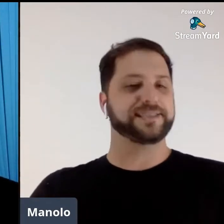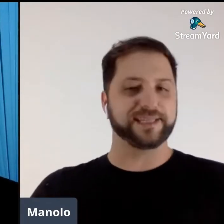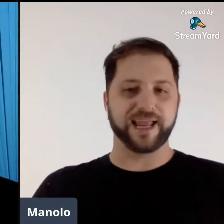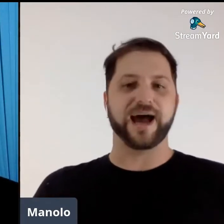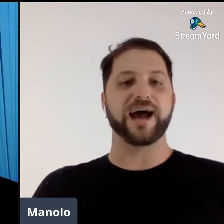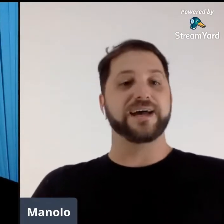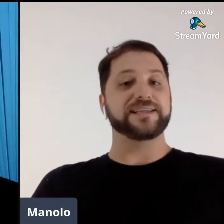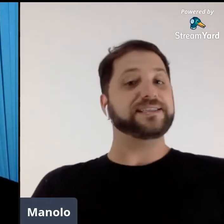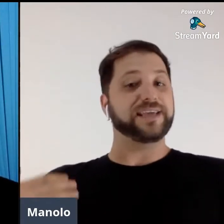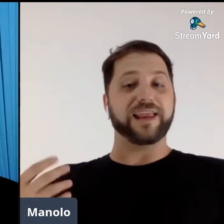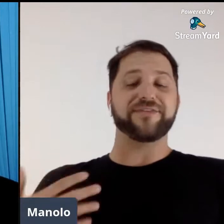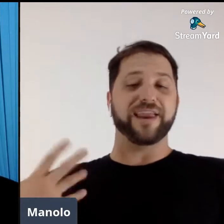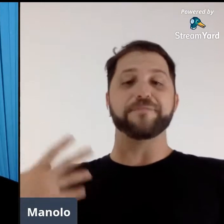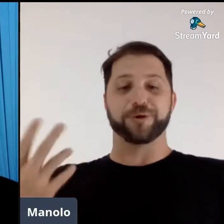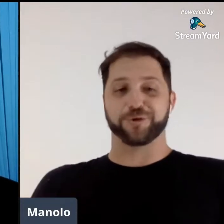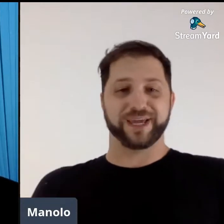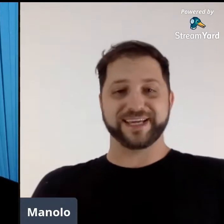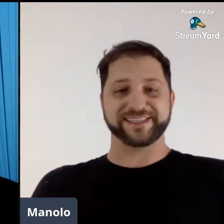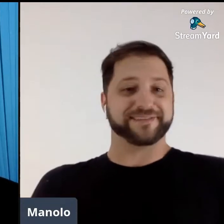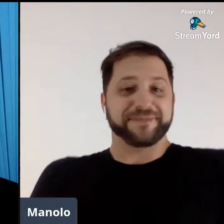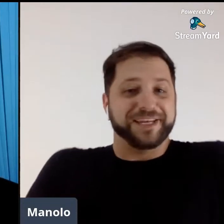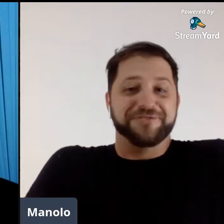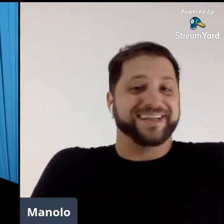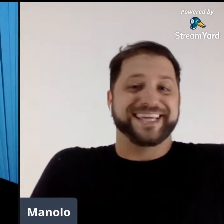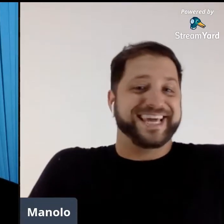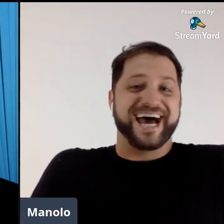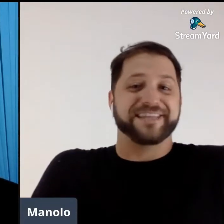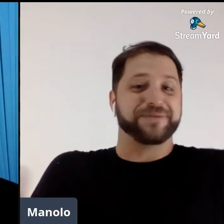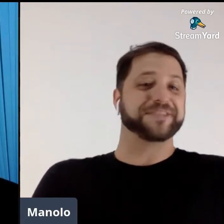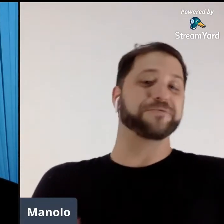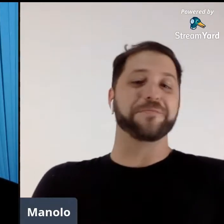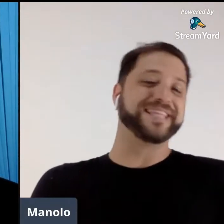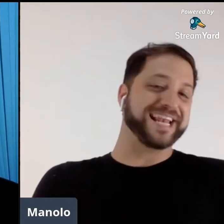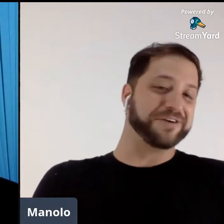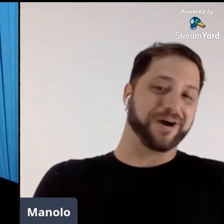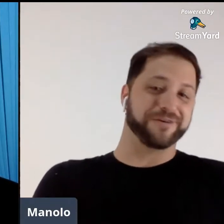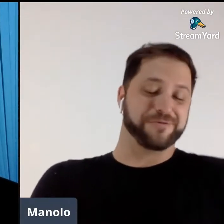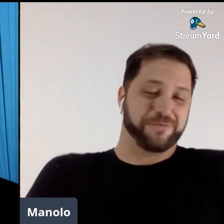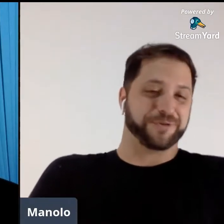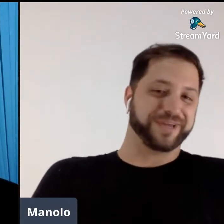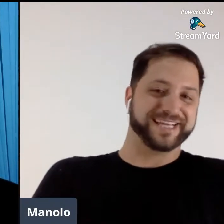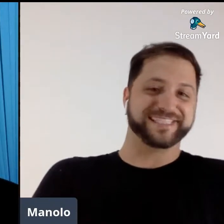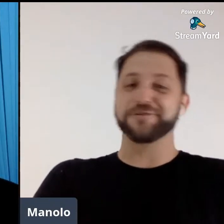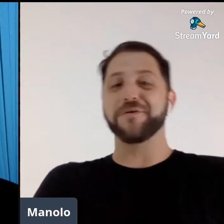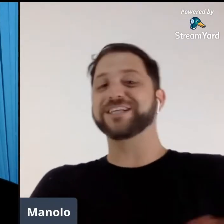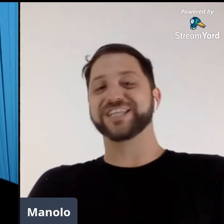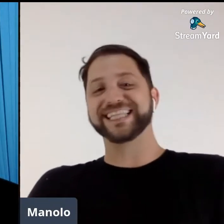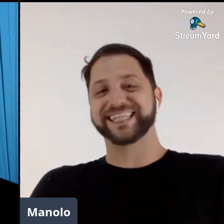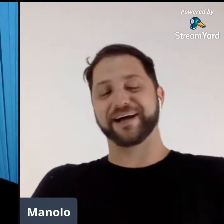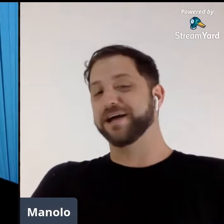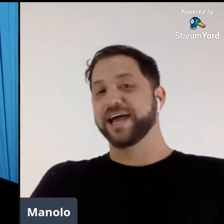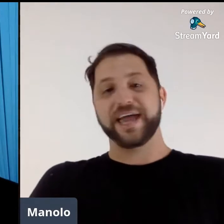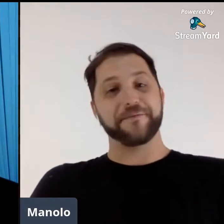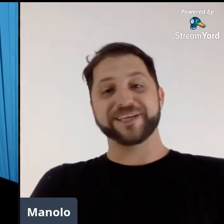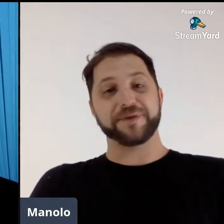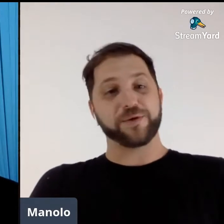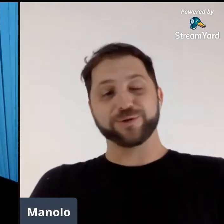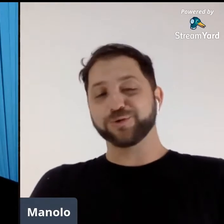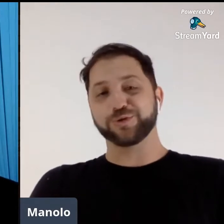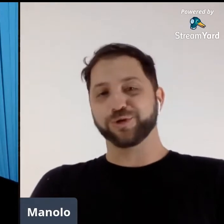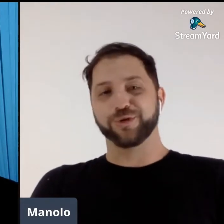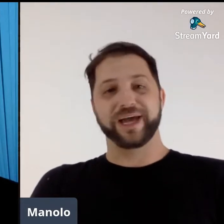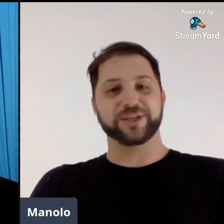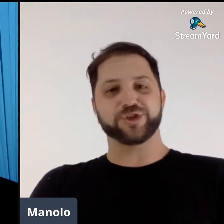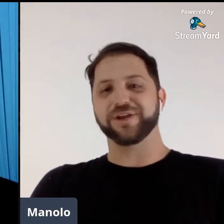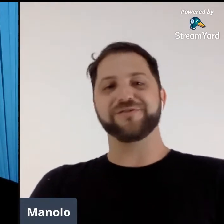quiser explicar, ensinar, se ela falar em português, ele não vai entender nada, porque ele não domina a língua, o português. Então não adianta. É